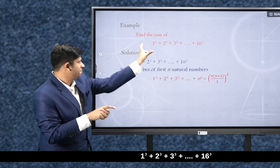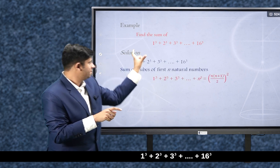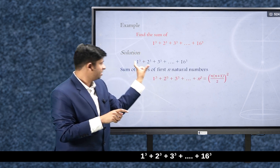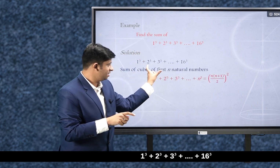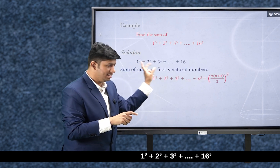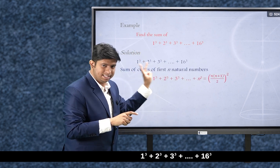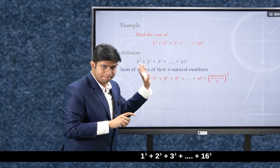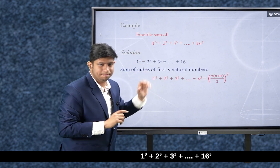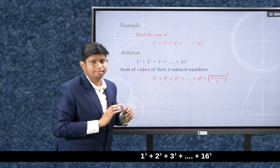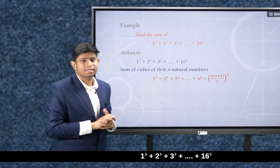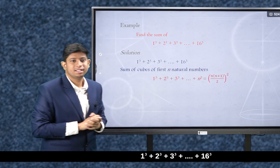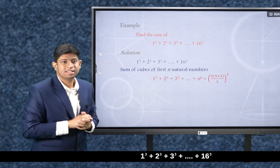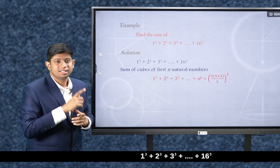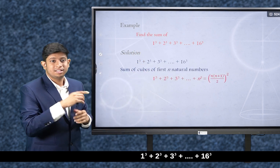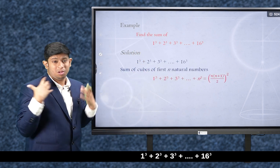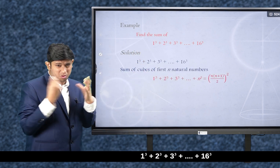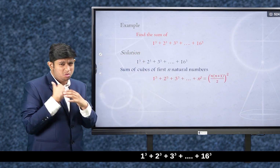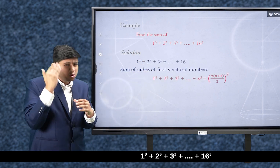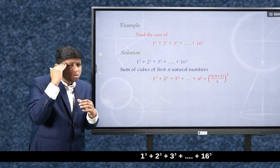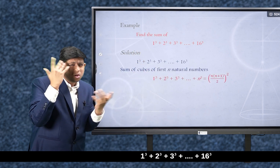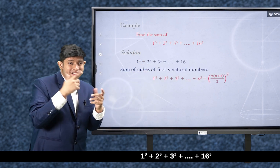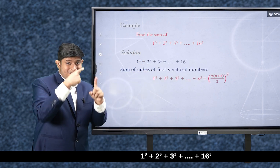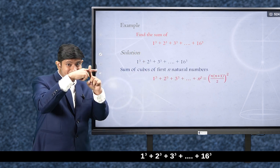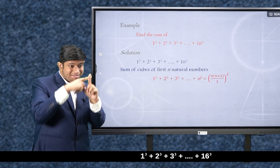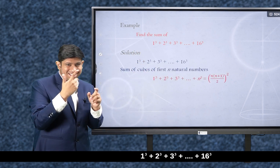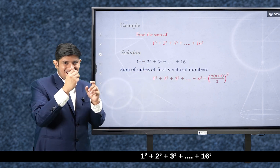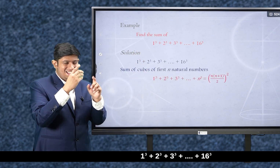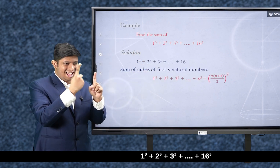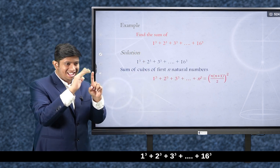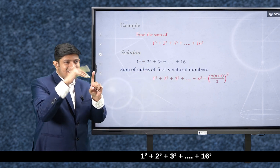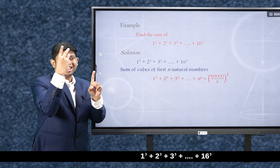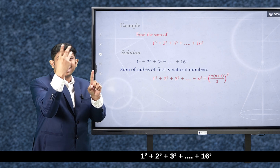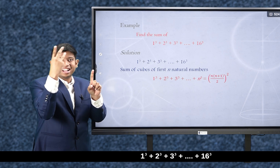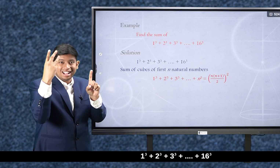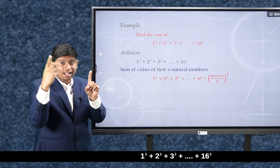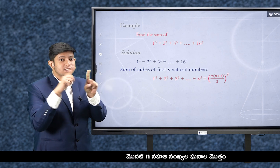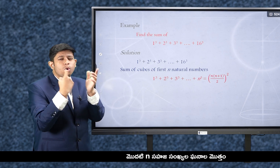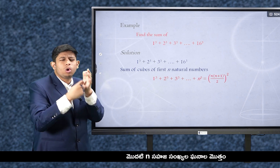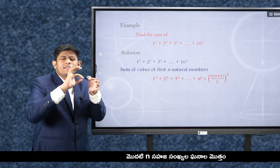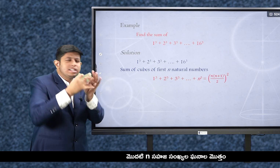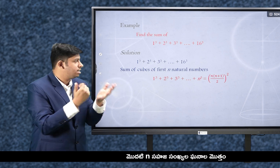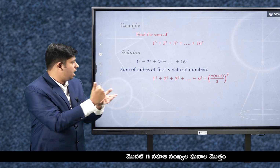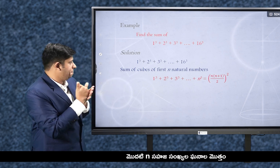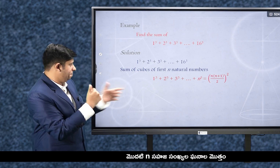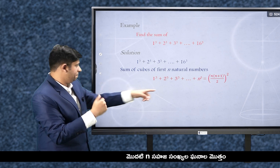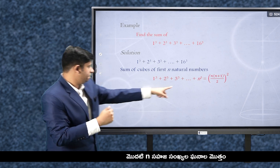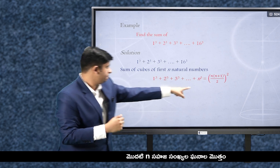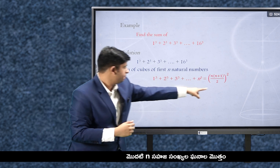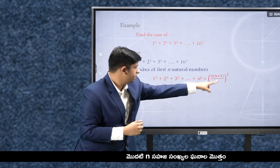ప్లస్ 2 క్యూబ్ ప్లస్ 3 క్యూబ్ ప్లస్ అండ్ సో ఆన్ ప్లస్ 16 క్యూబ్. మొదటి n సహజ సంఖ్యల ఘనాల